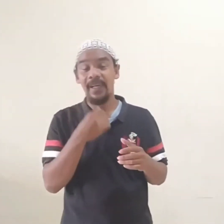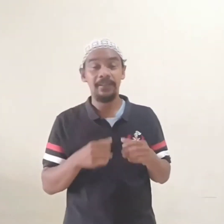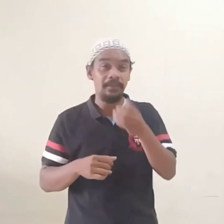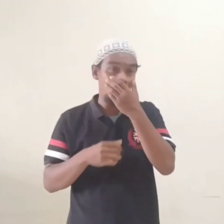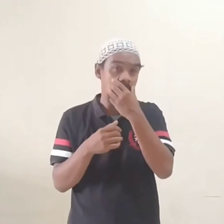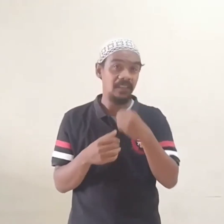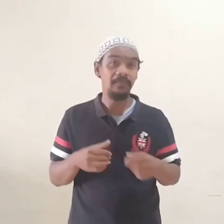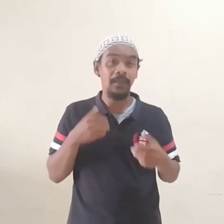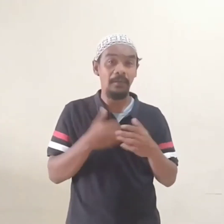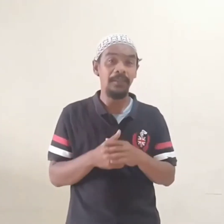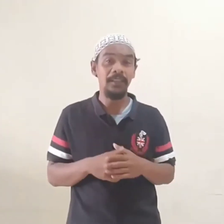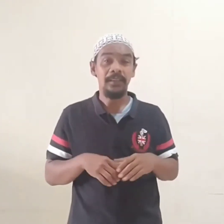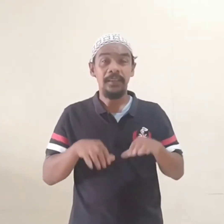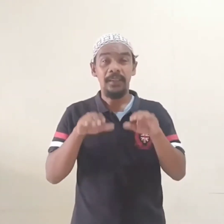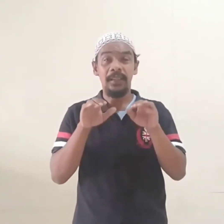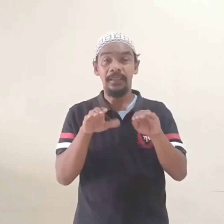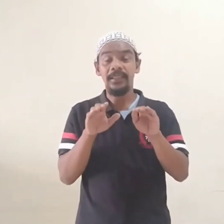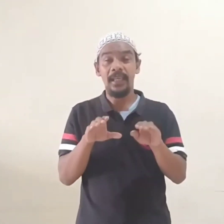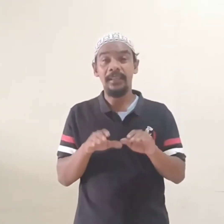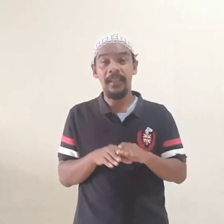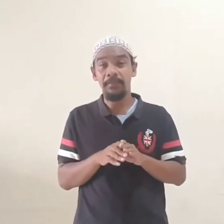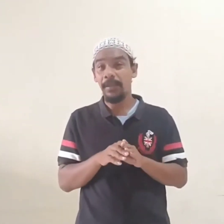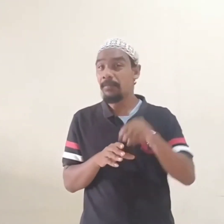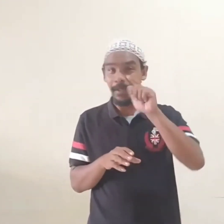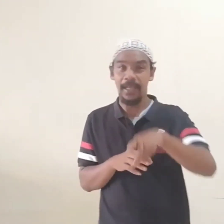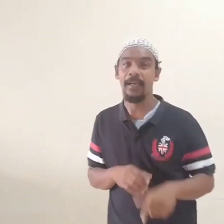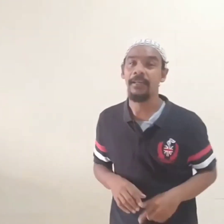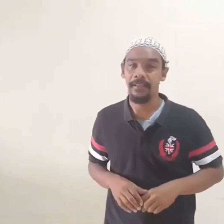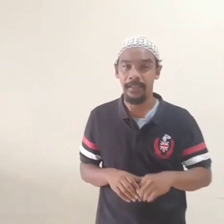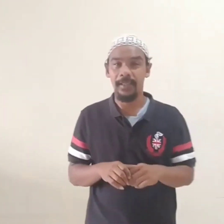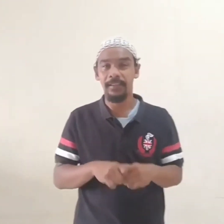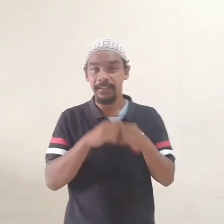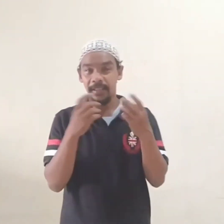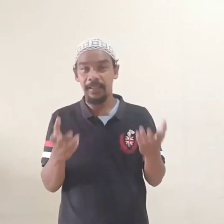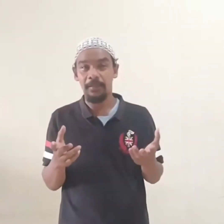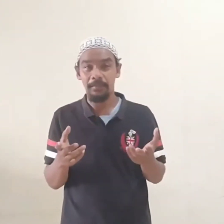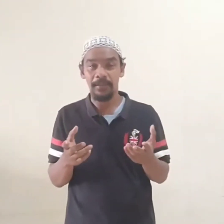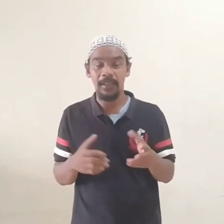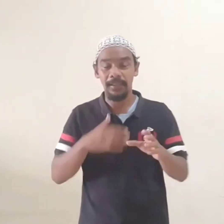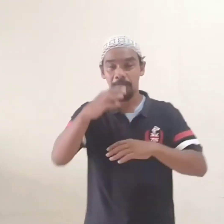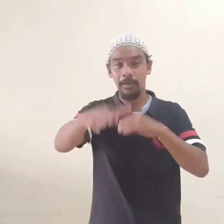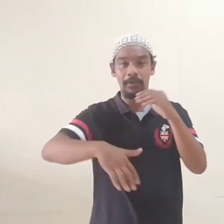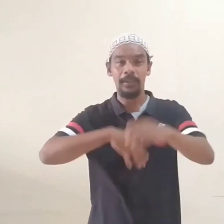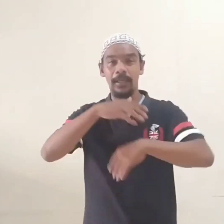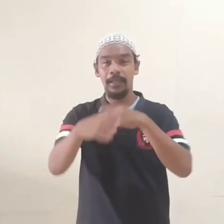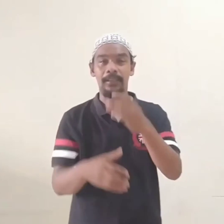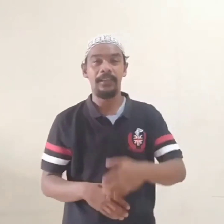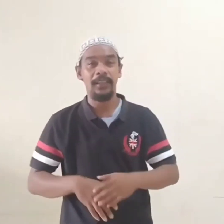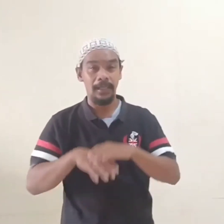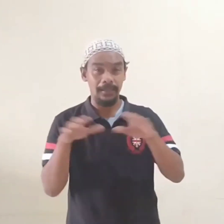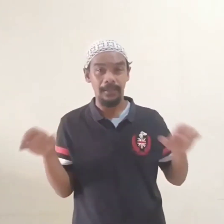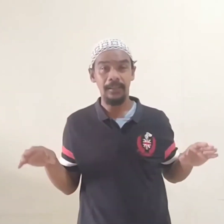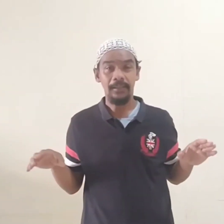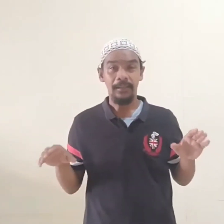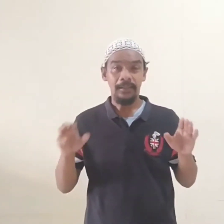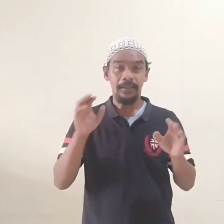harus dipahami intisari daripada berenang. Ya, intisari daripada berenang, kita melakukan gerakan di air